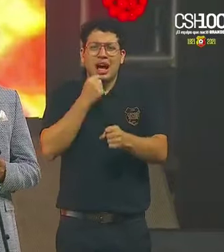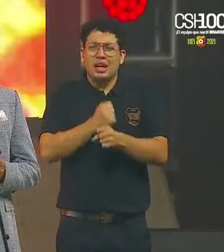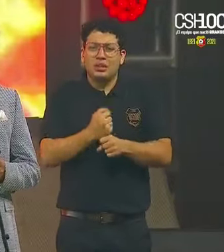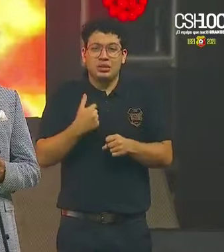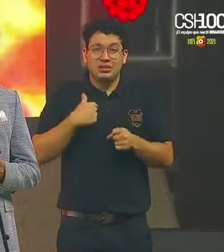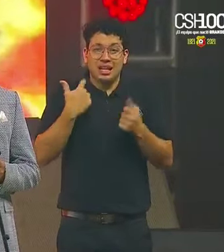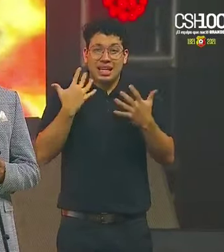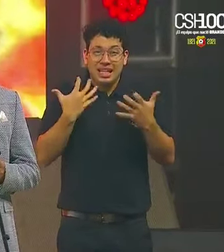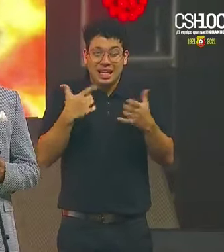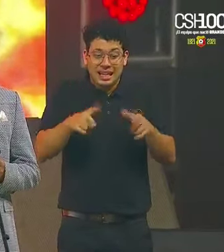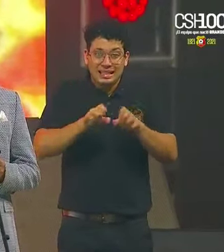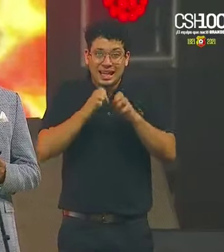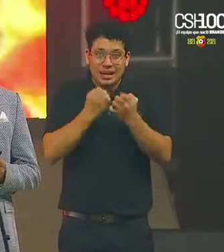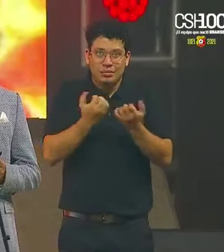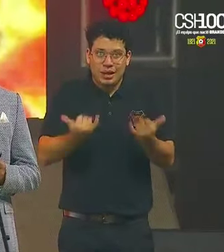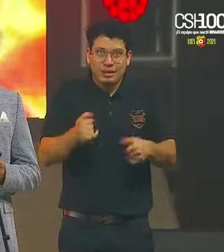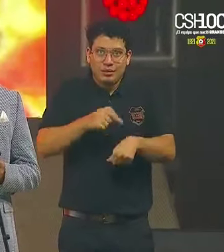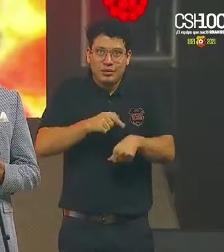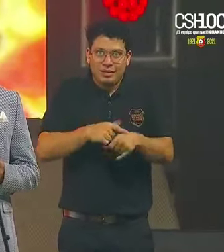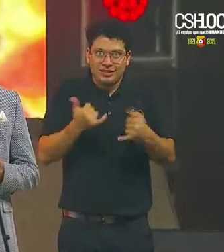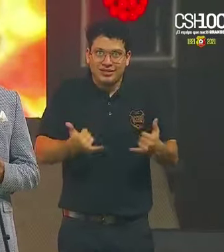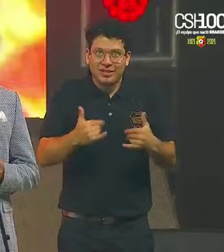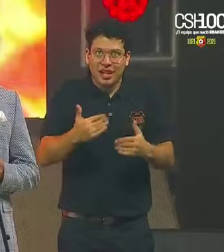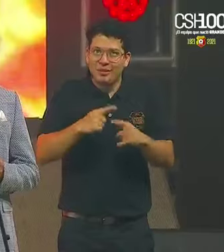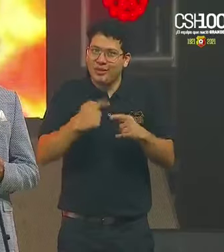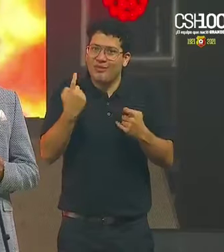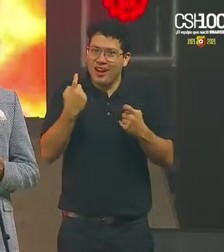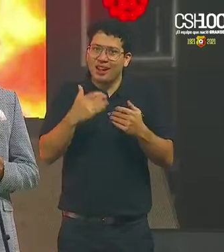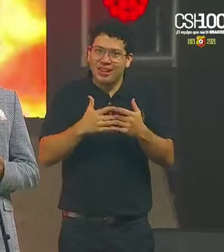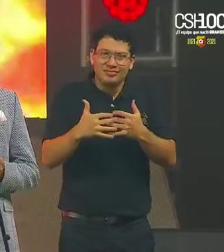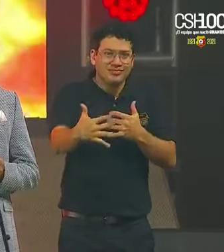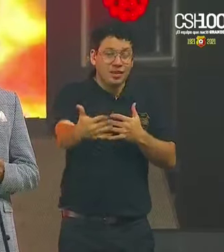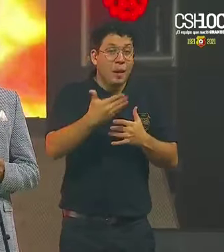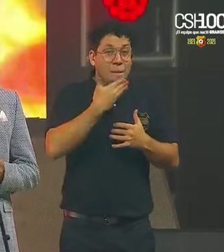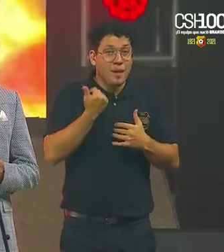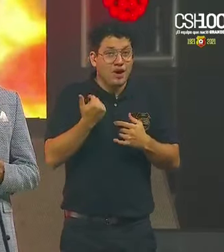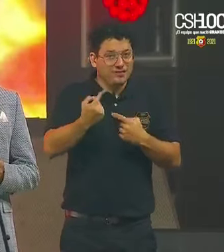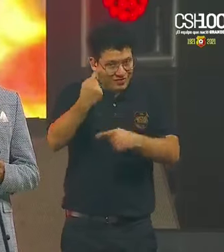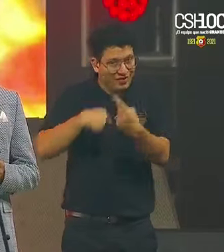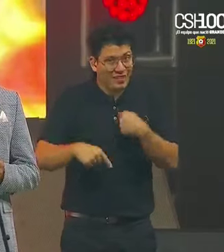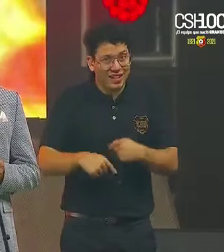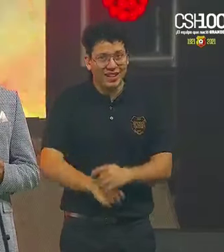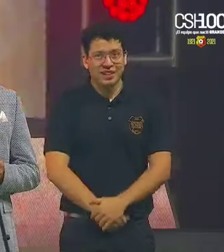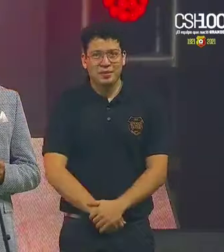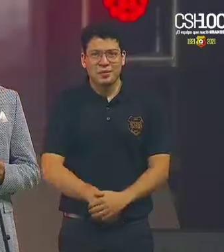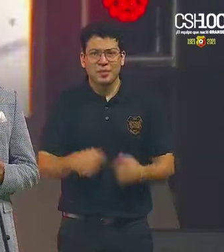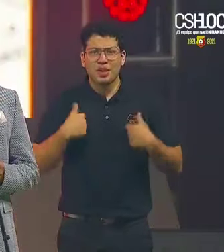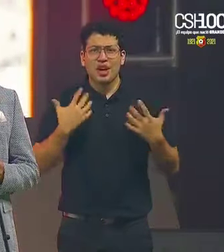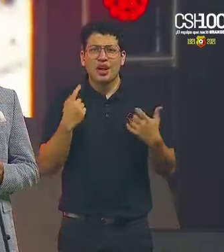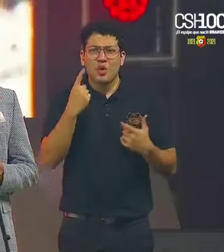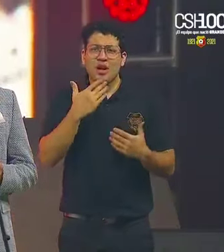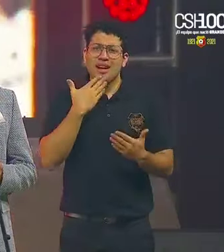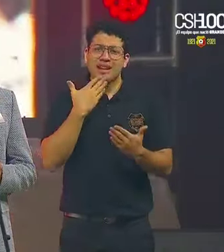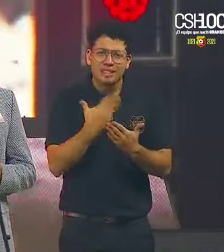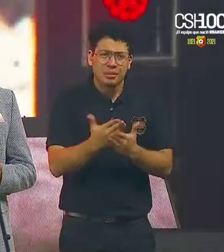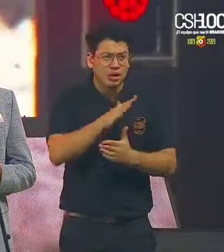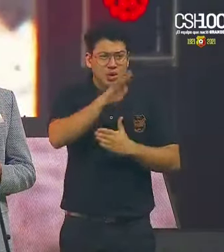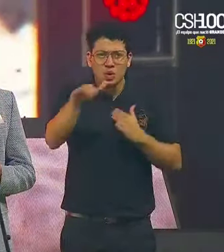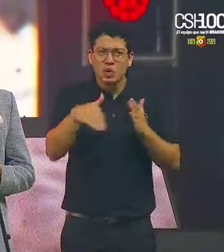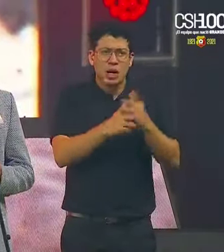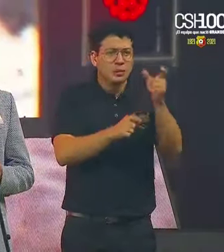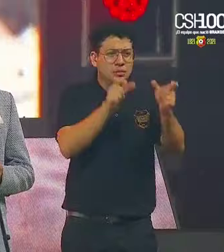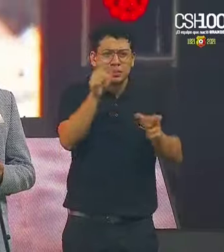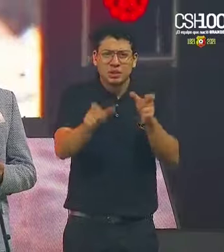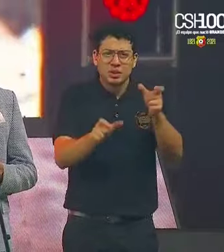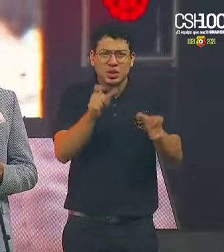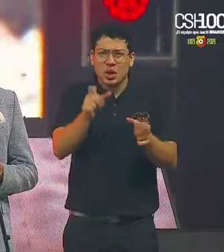este momento, pero todavía falta mucho, porque lo mejor está por venir. Quiero hacerle un agradecimiento a todos los que de forma